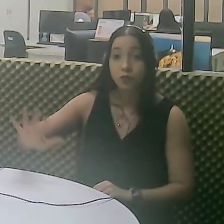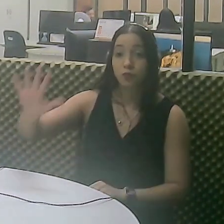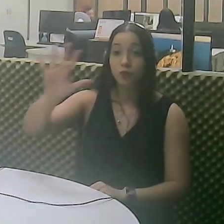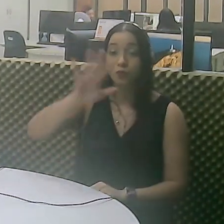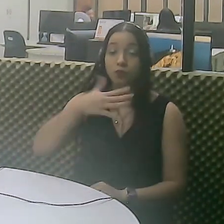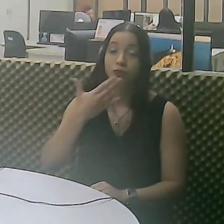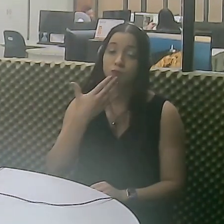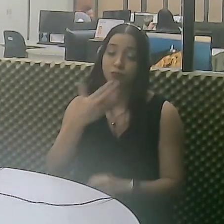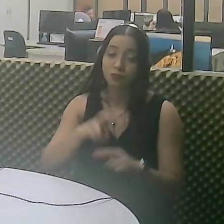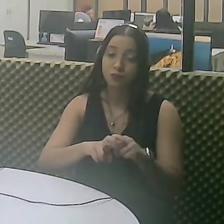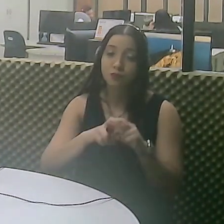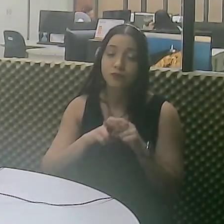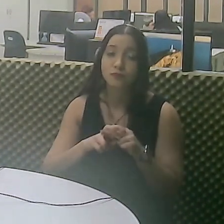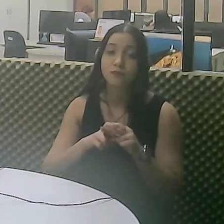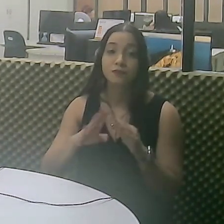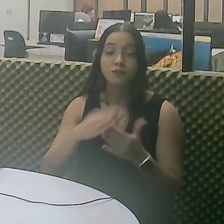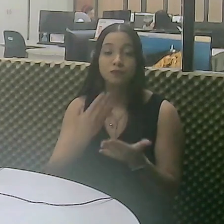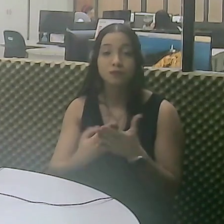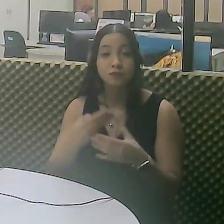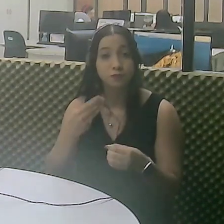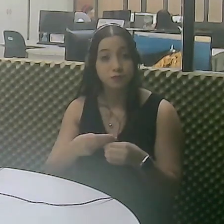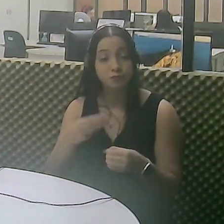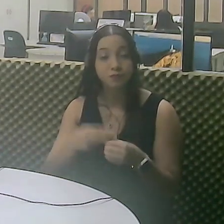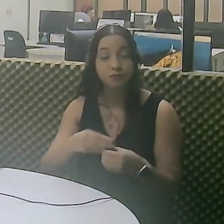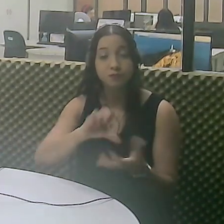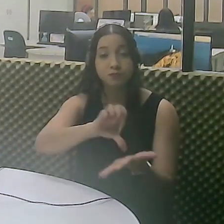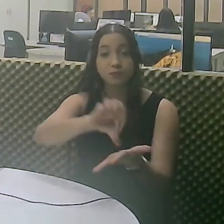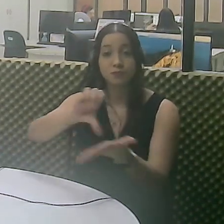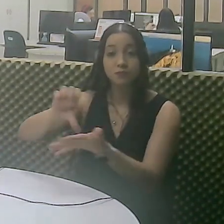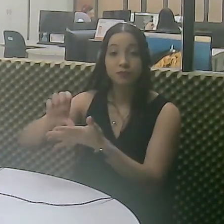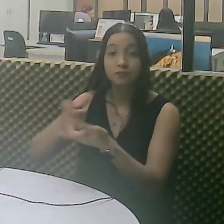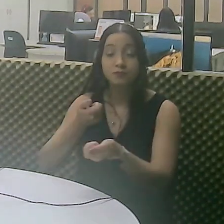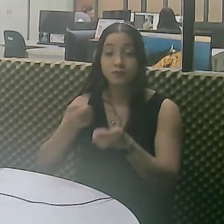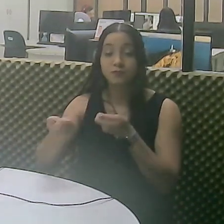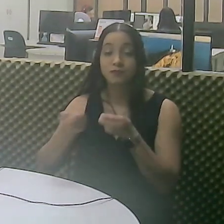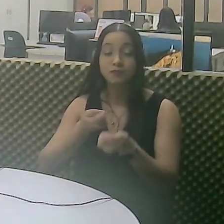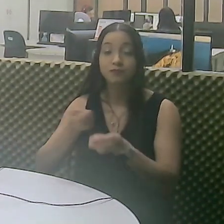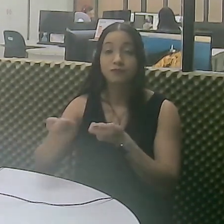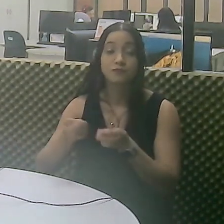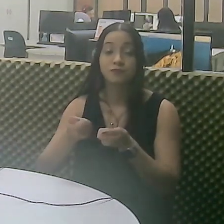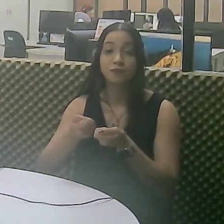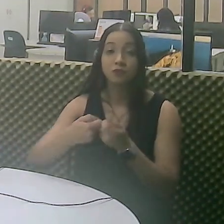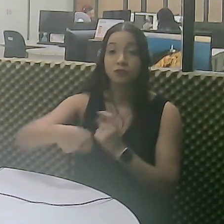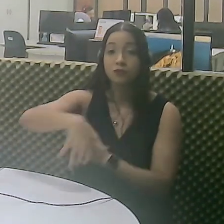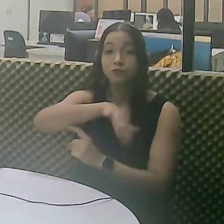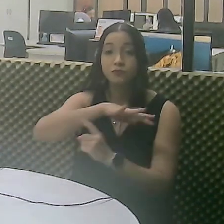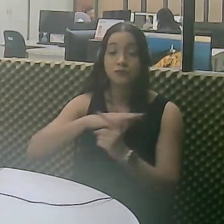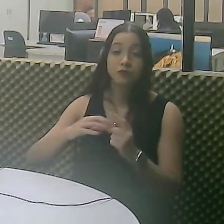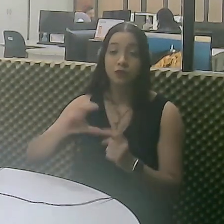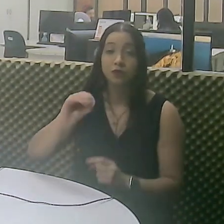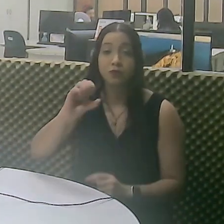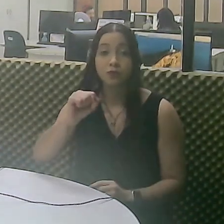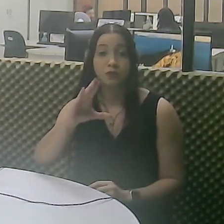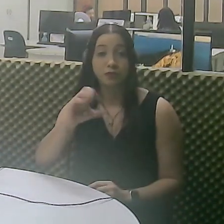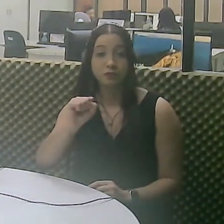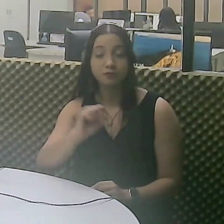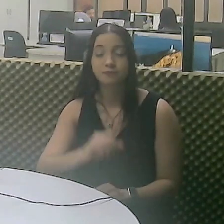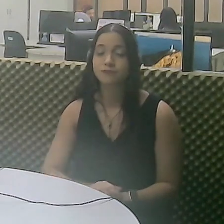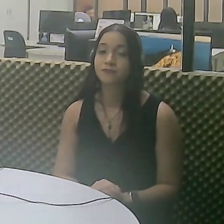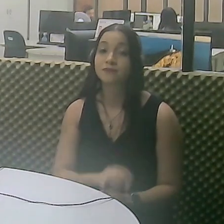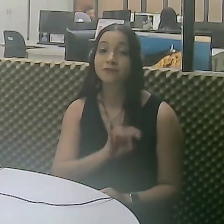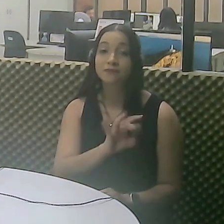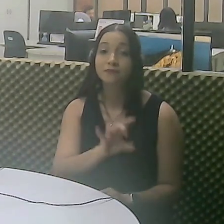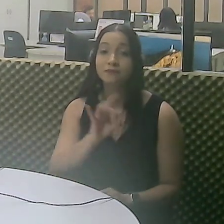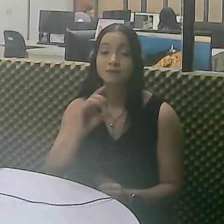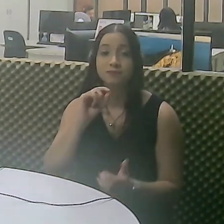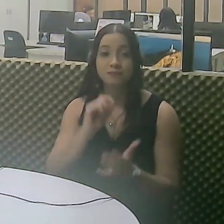Portanto, inclui escolas municipais de Uberlândia e as unidades administradas pelas organizações de sociedade civil, as OSCs. Cada